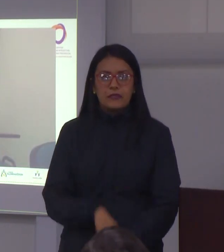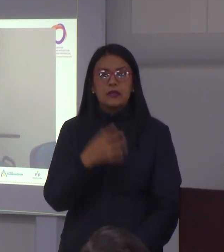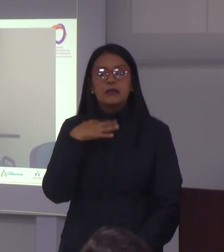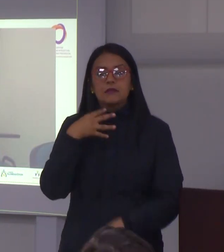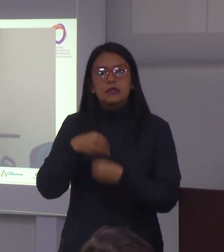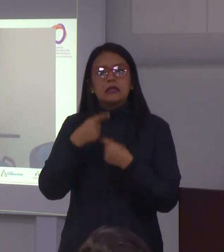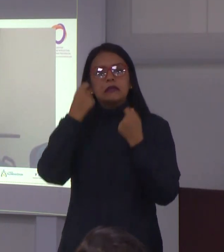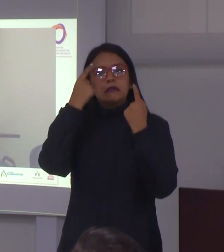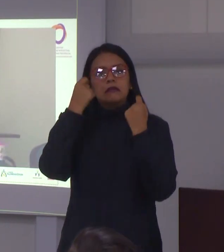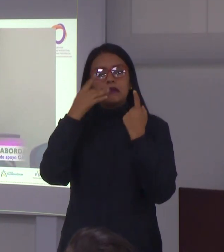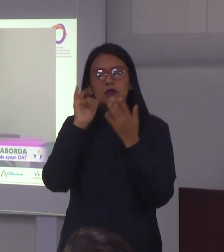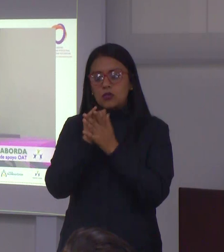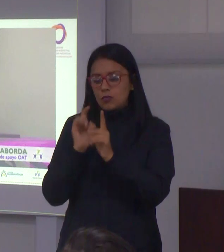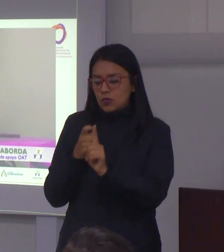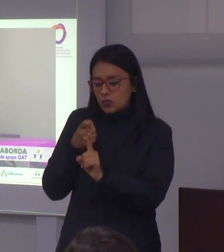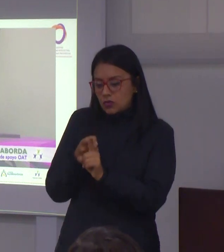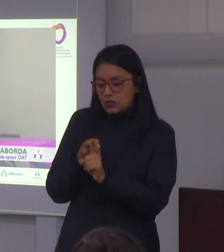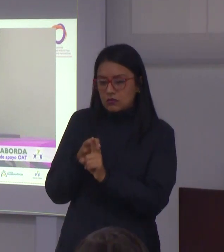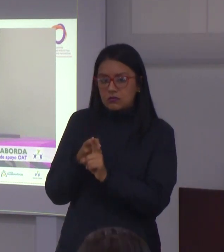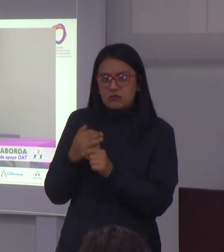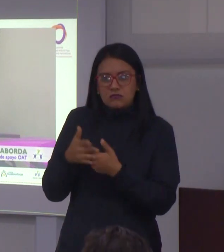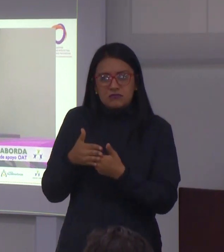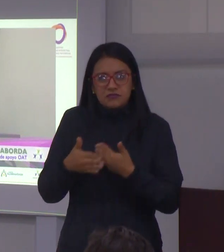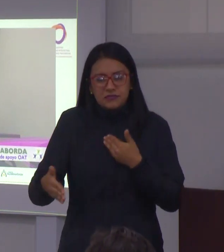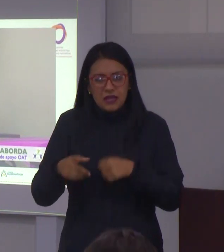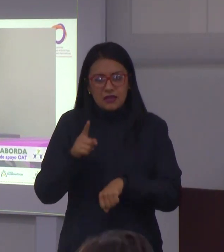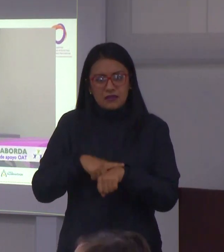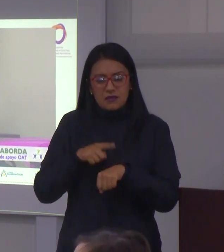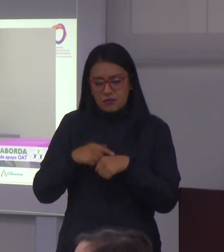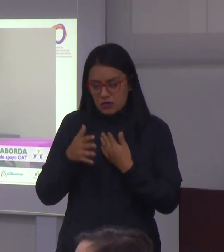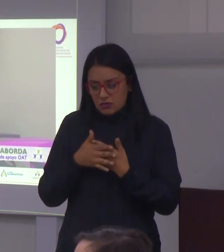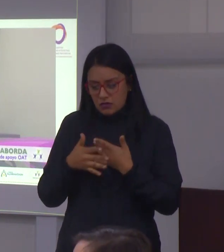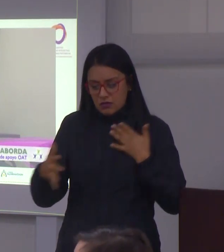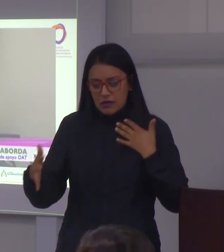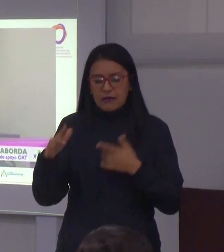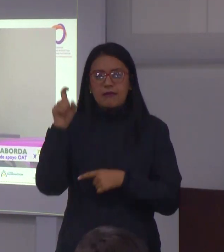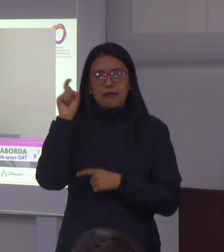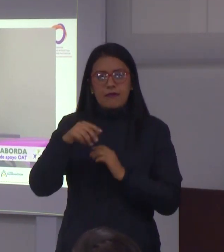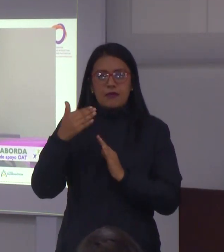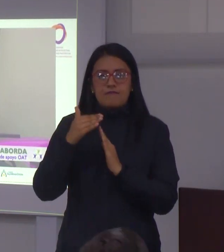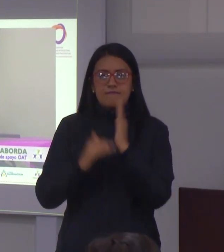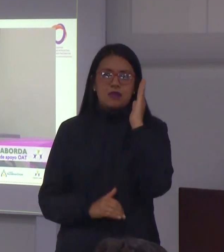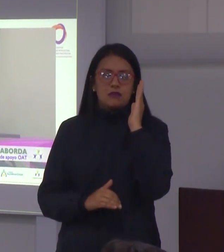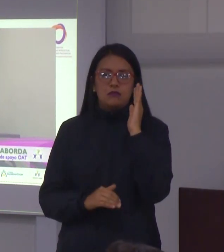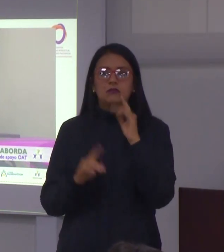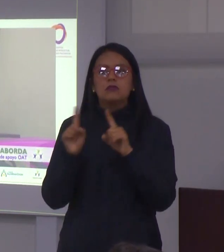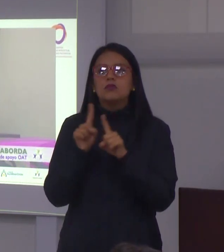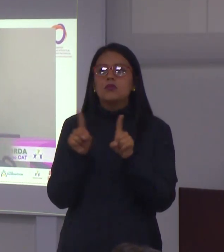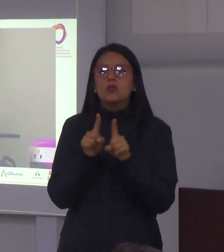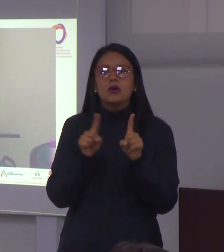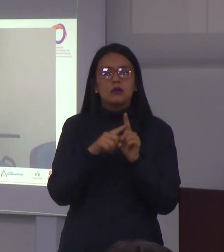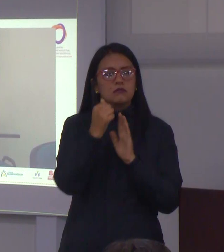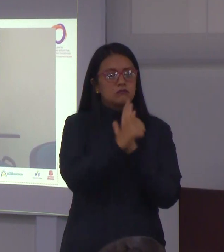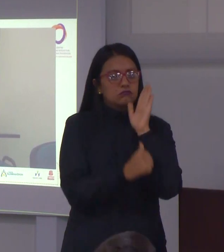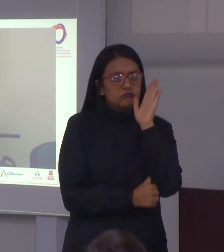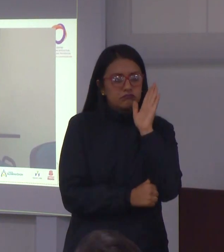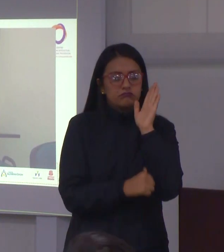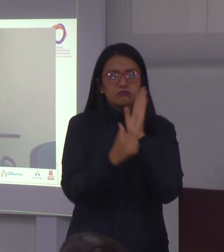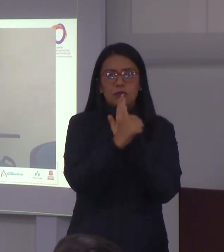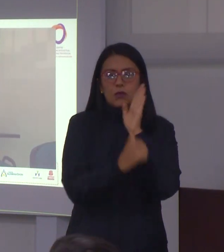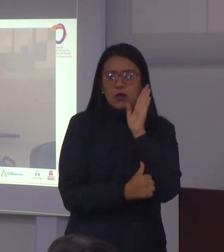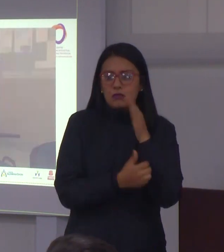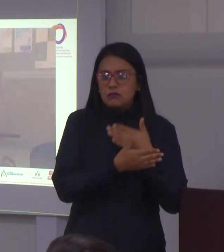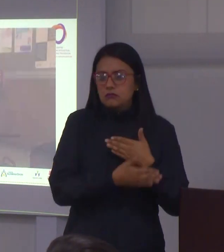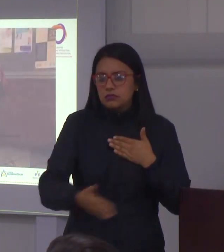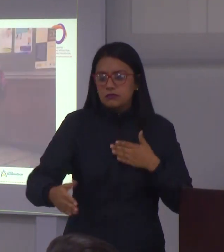que entienda que su papel a medida de tiempo se tiene que ir disminuyendo, porque no se puede volver un programa en que toda